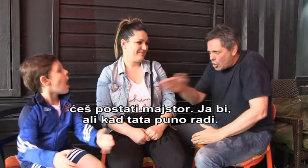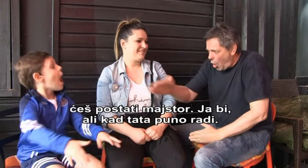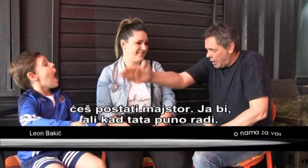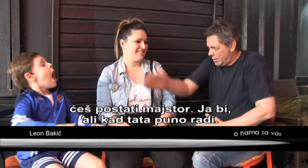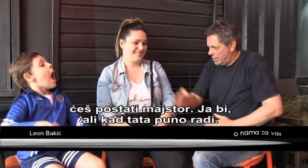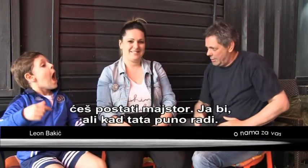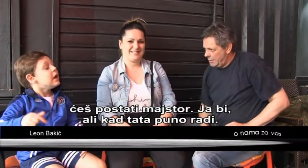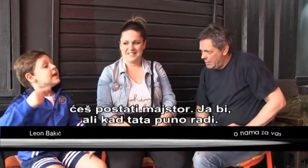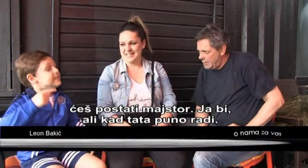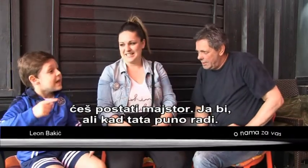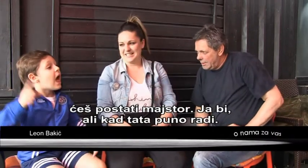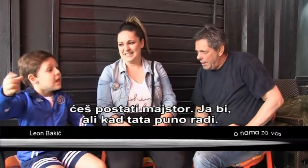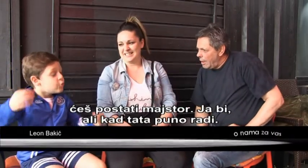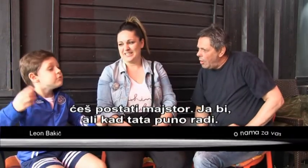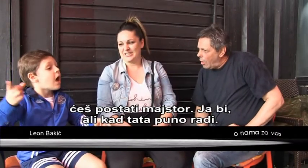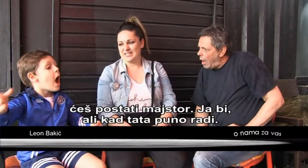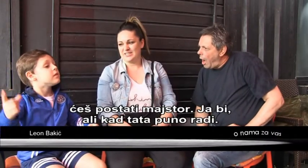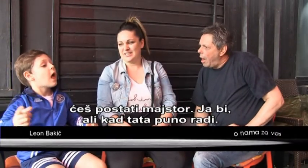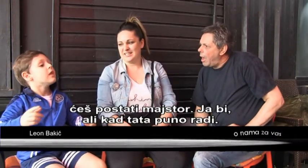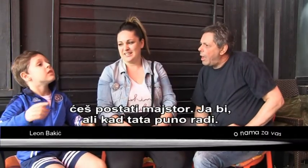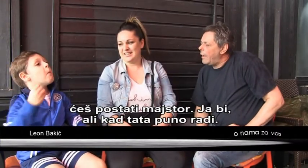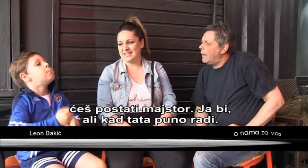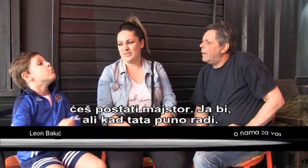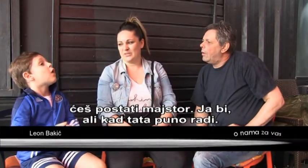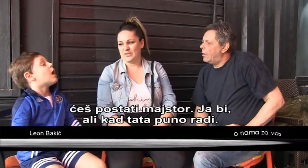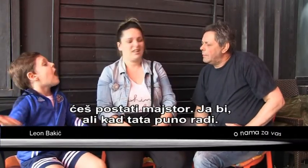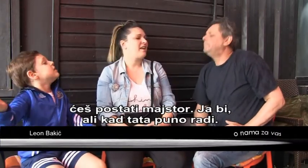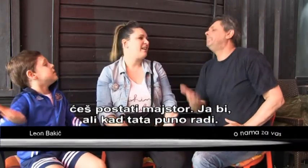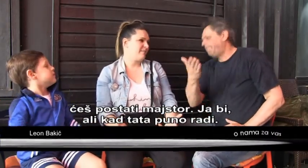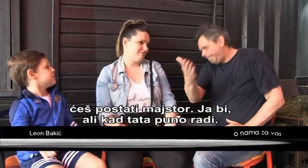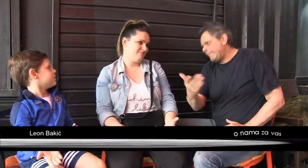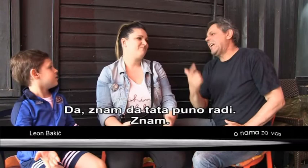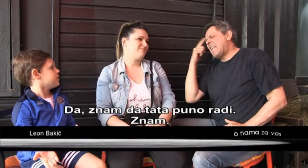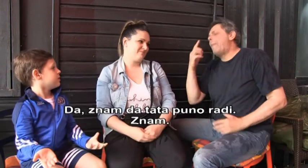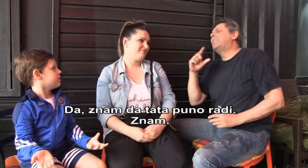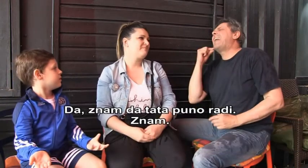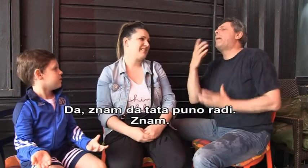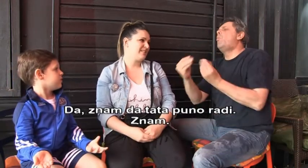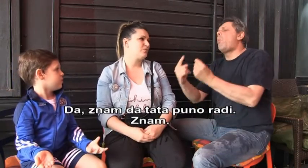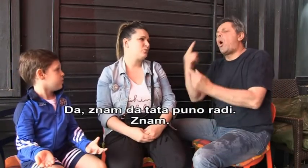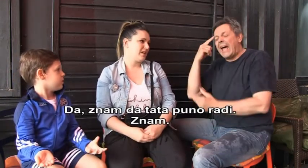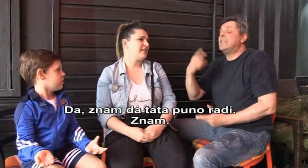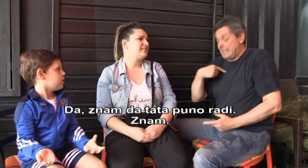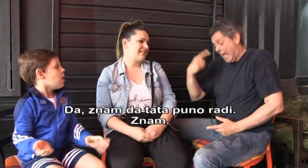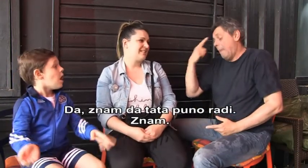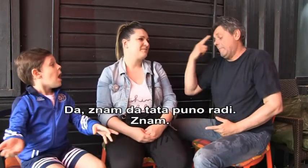majster. A ja ti, a tata puno radi. Znam, tata puno radi, znam.